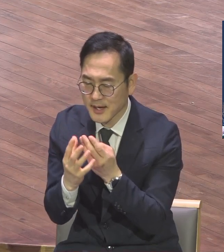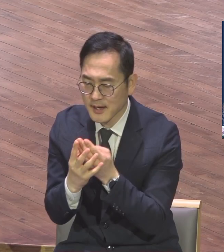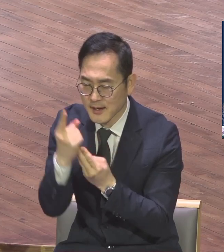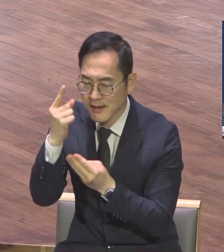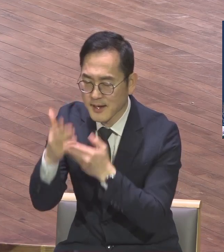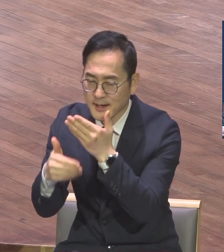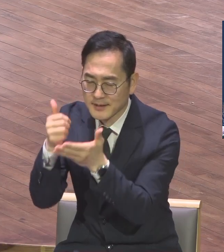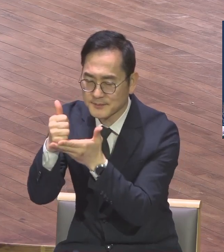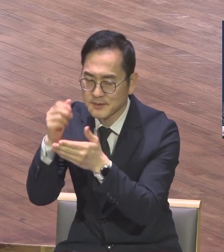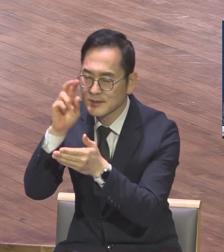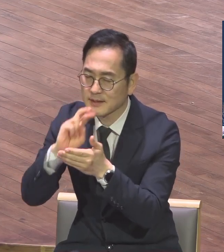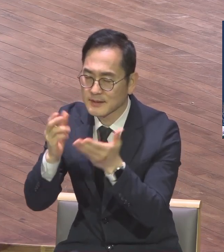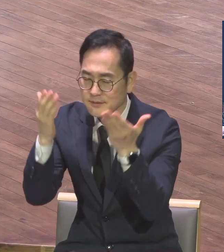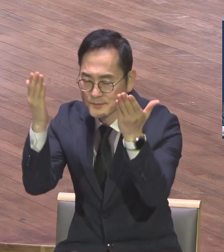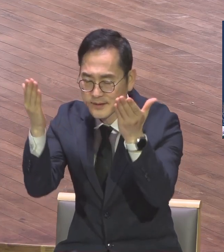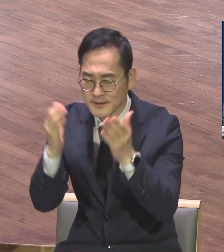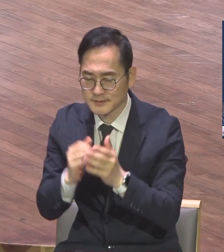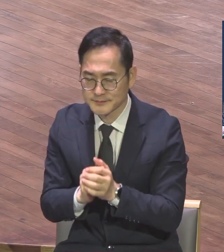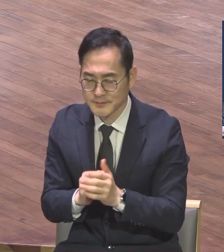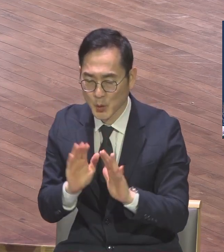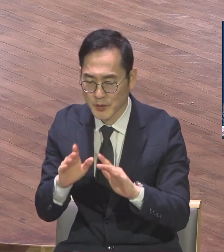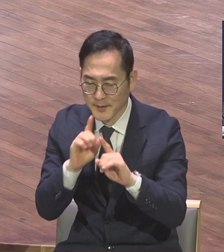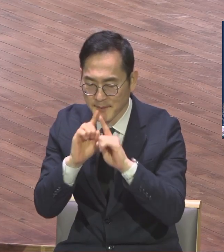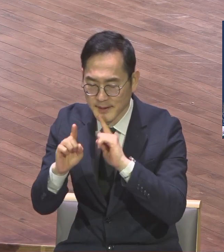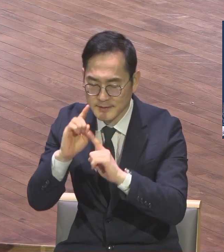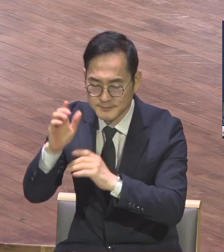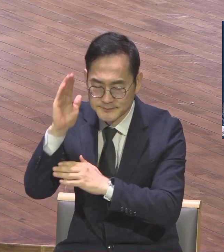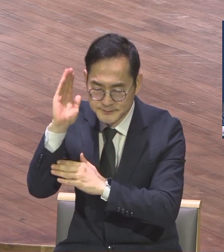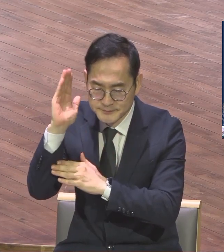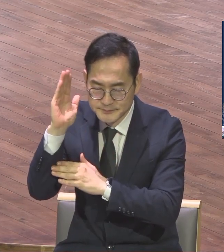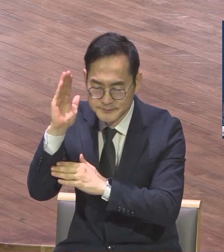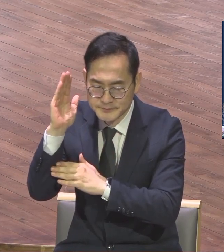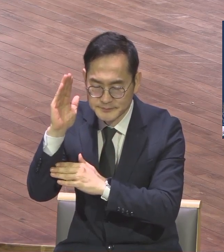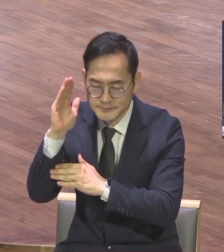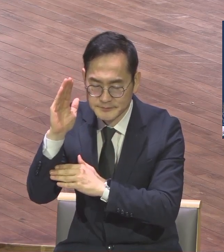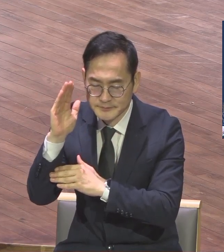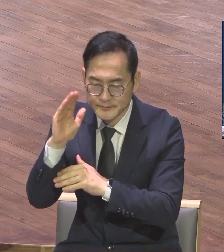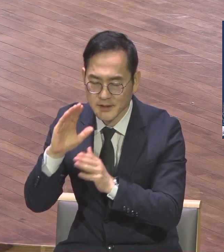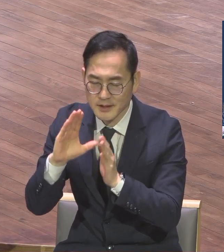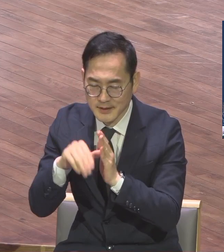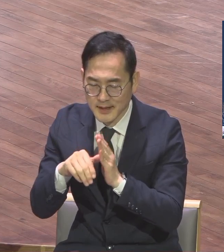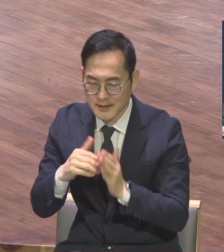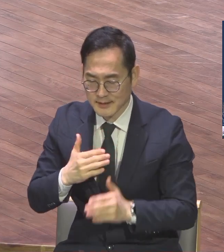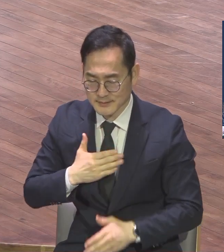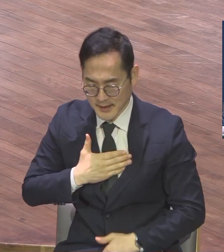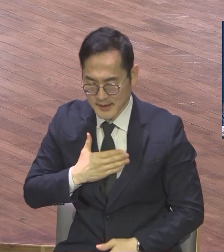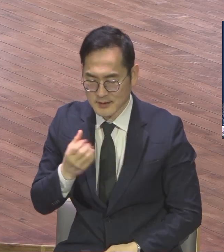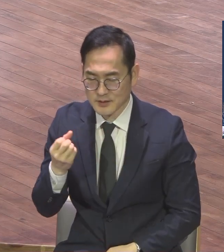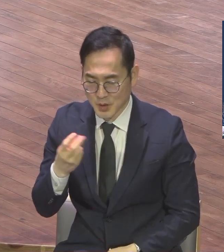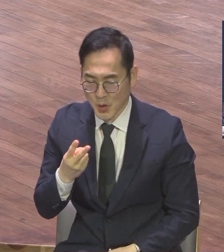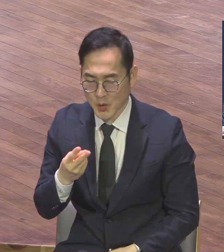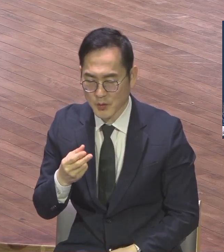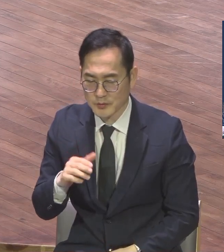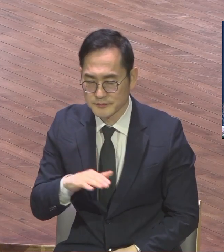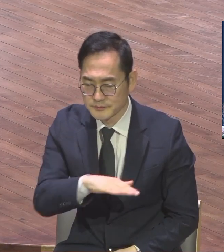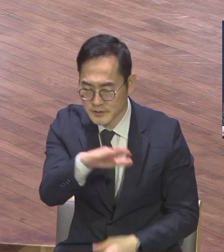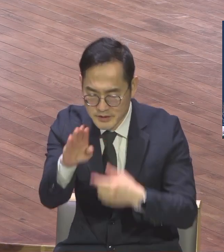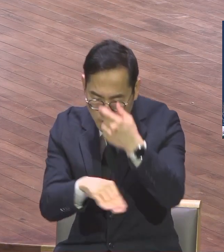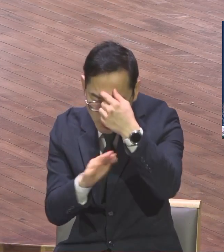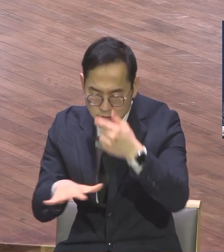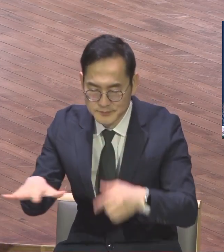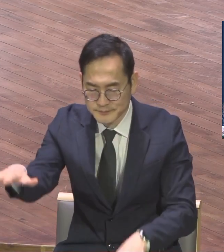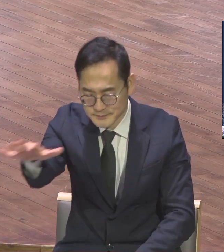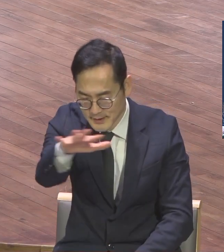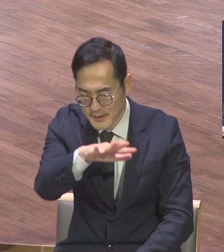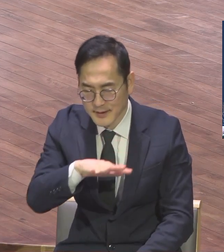찬양합니다. 오늘 말씀을 증거하는 주의 종이나 또 말씀을 청종하는 우리